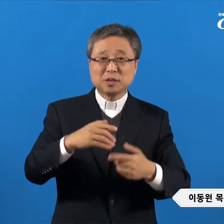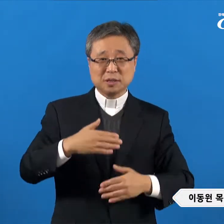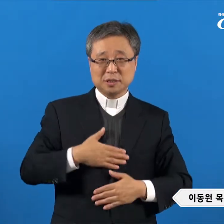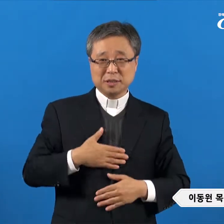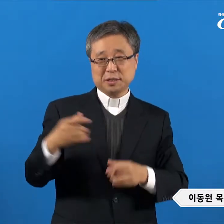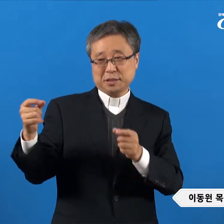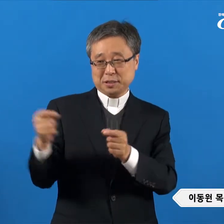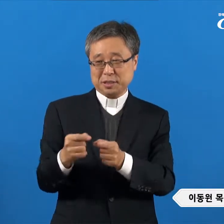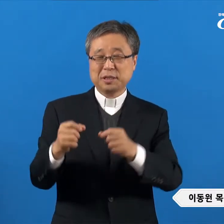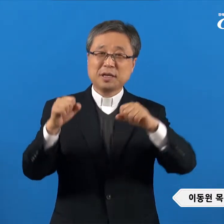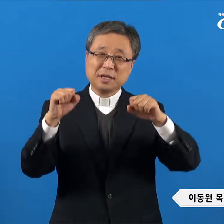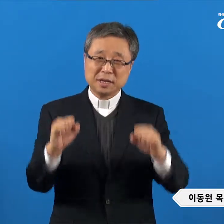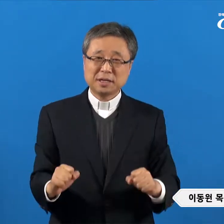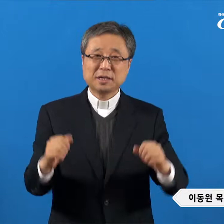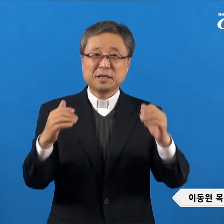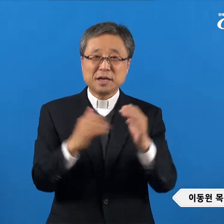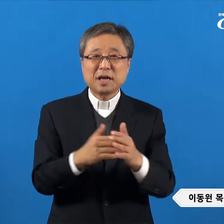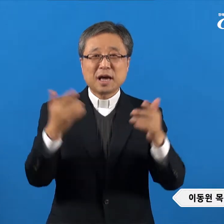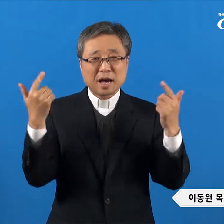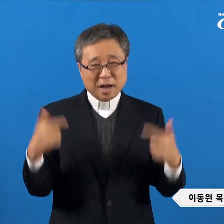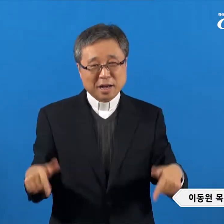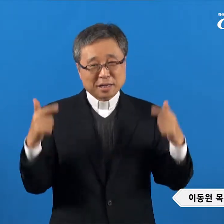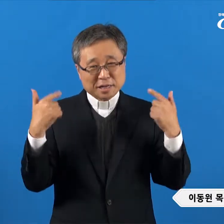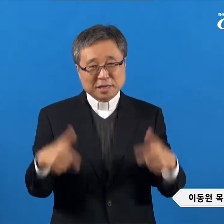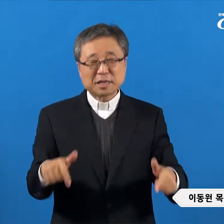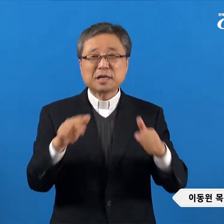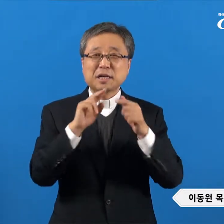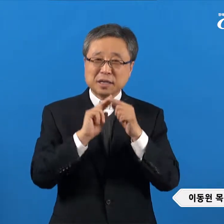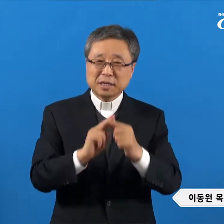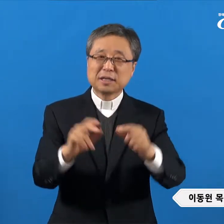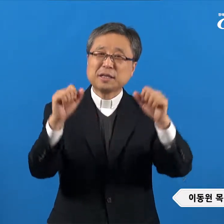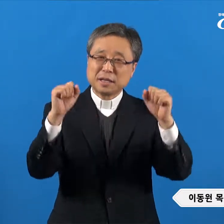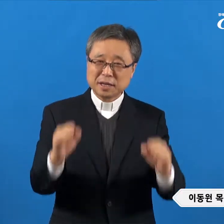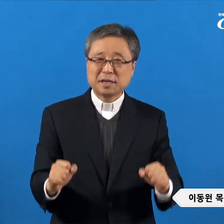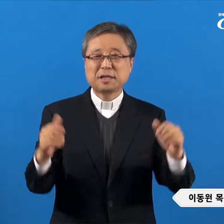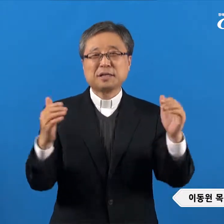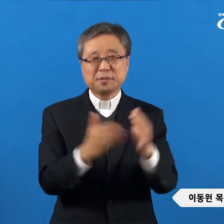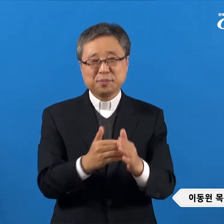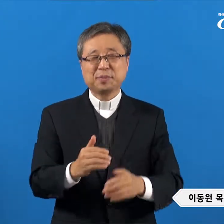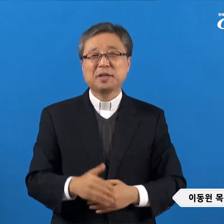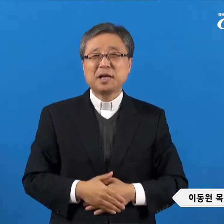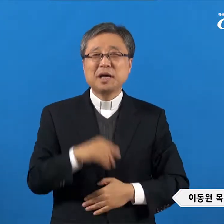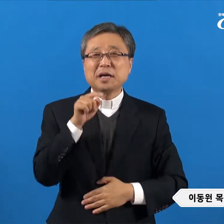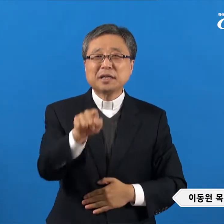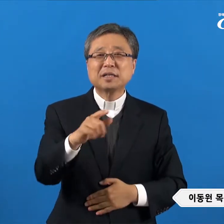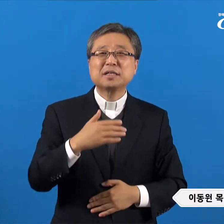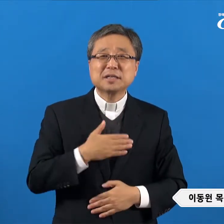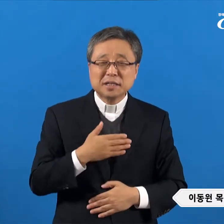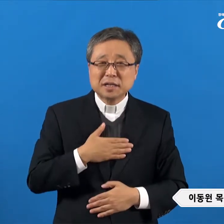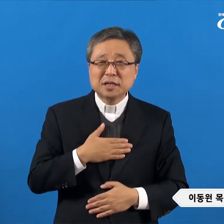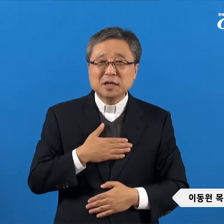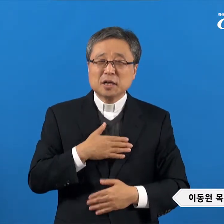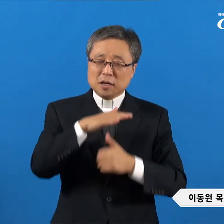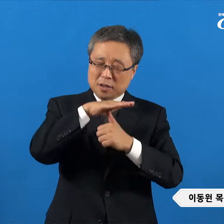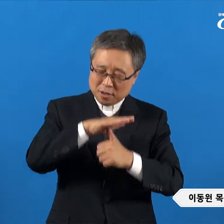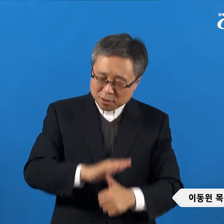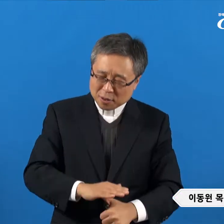곁에 계셨습니다. 항상 같이 계셨습니다. 그것이 제가 버티고